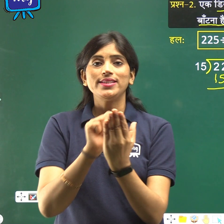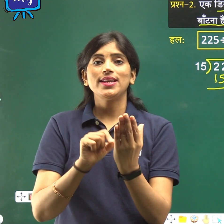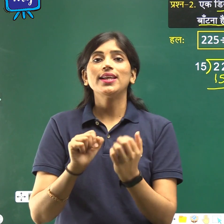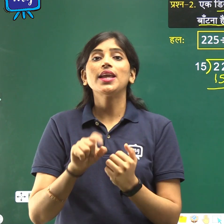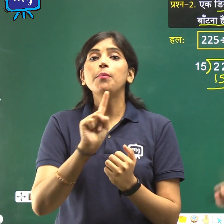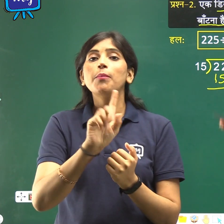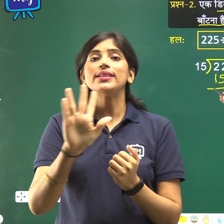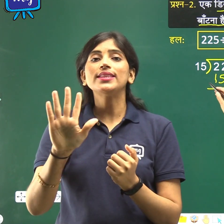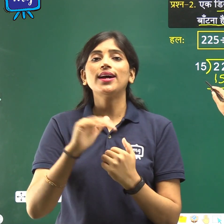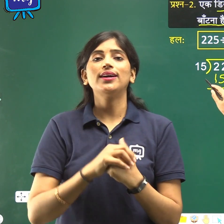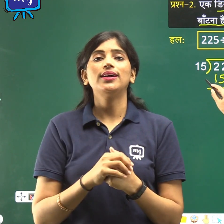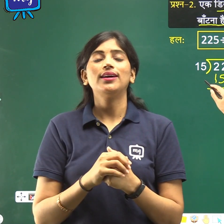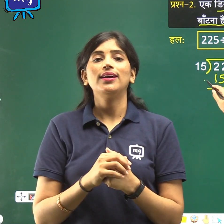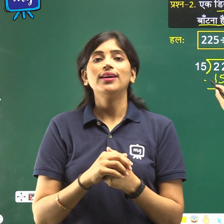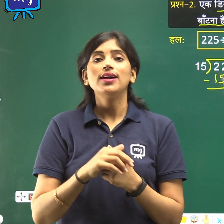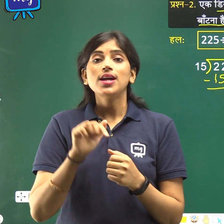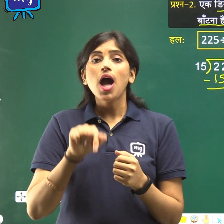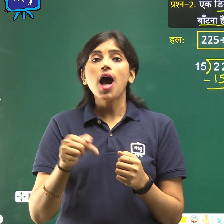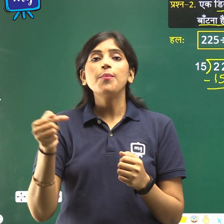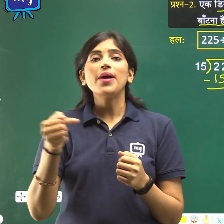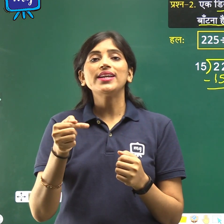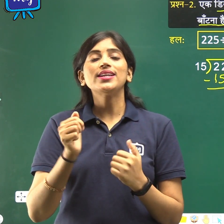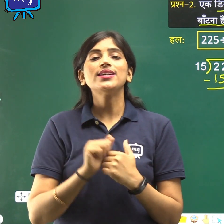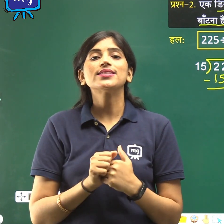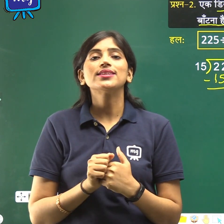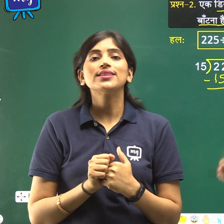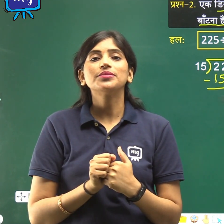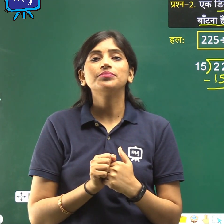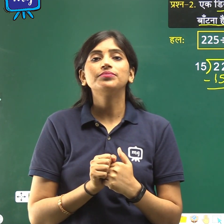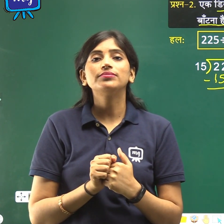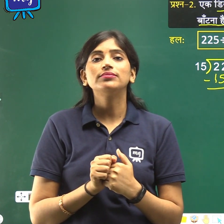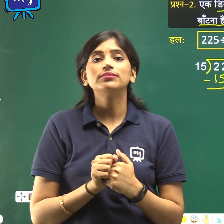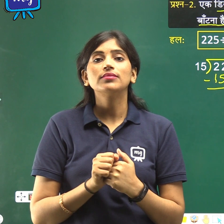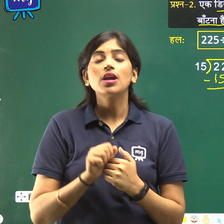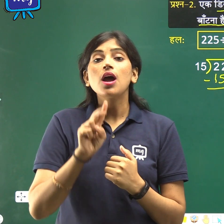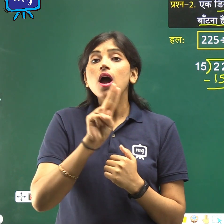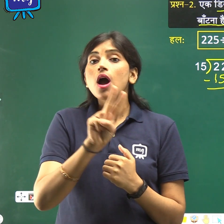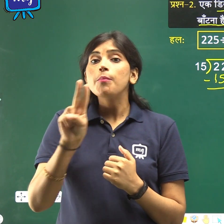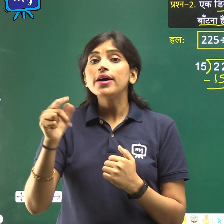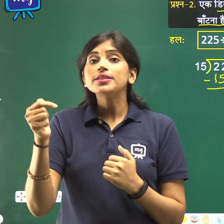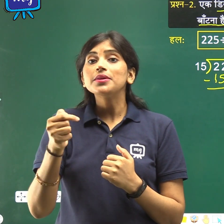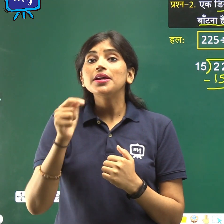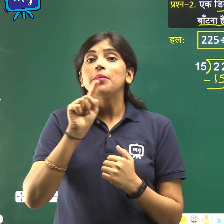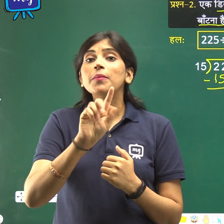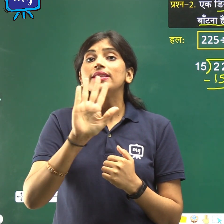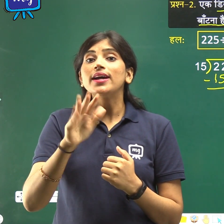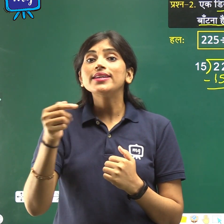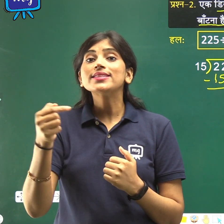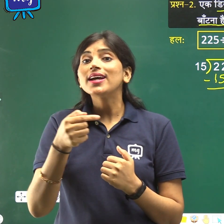15। अब माइनस 22 में से 15 माइनस